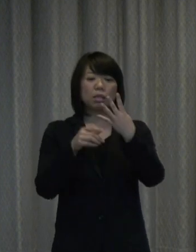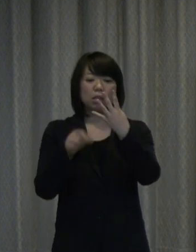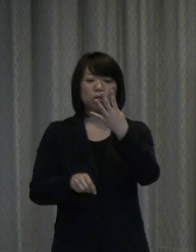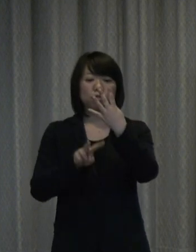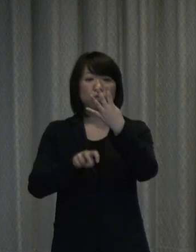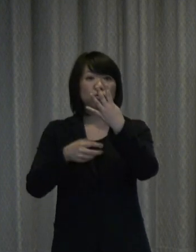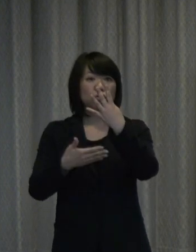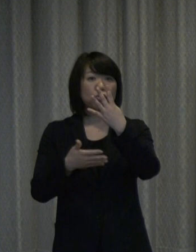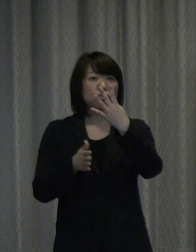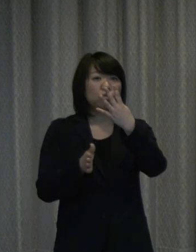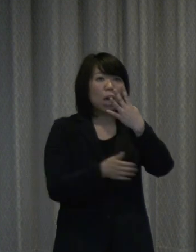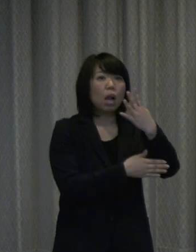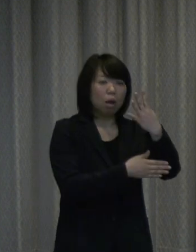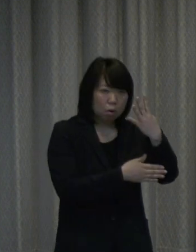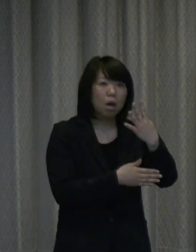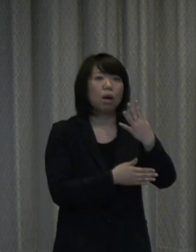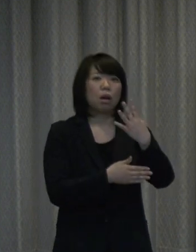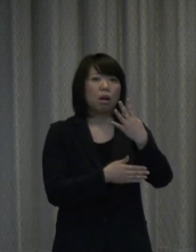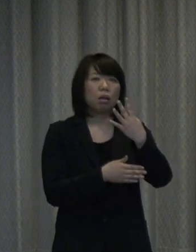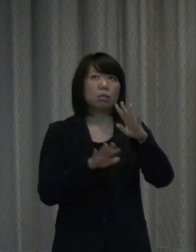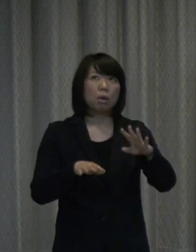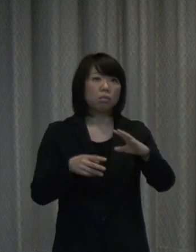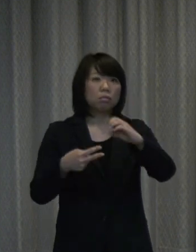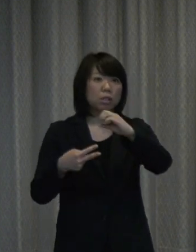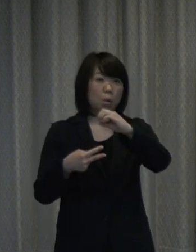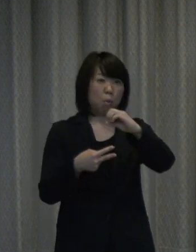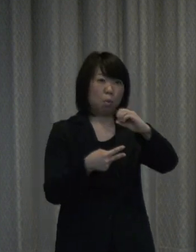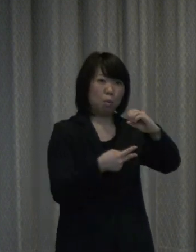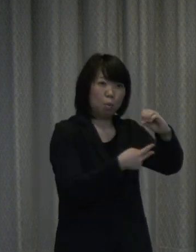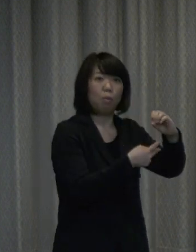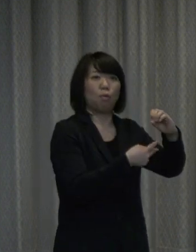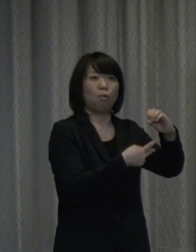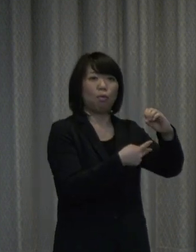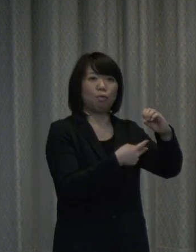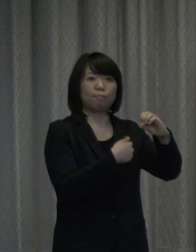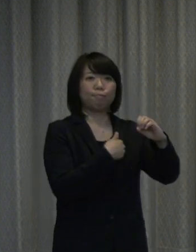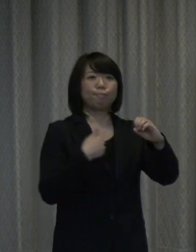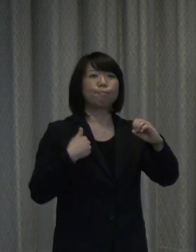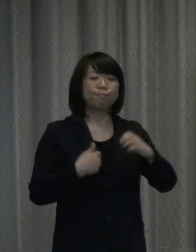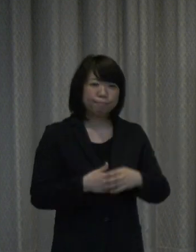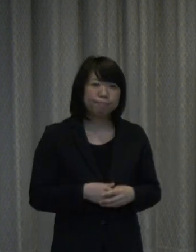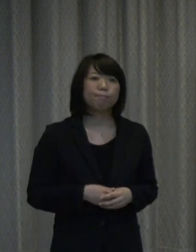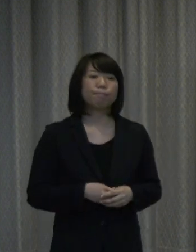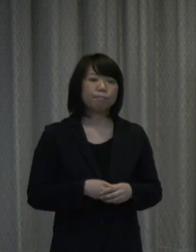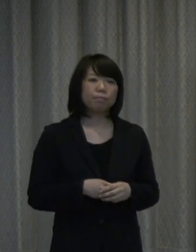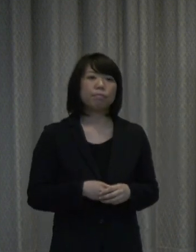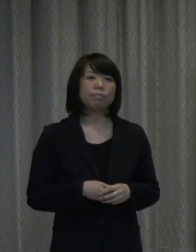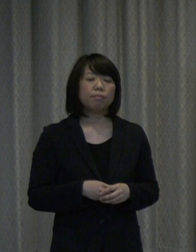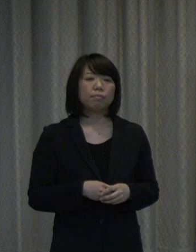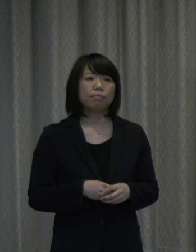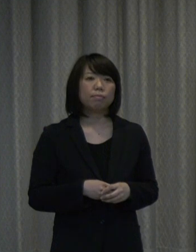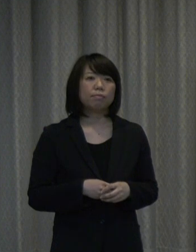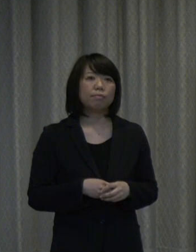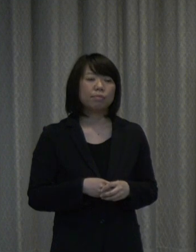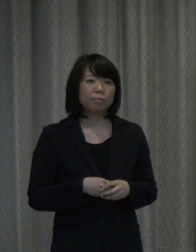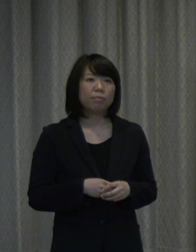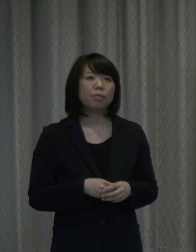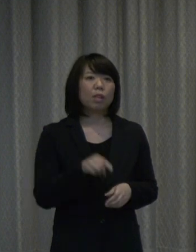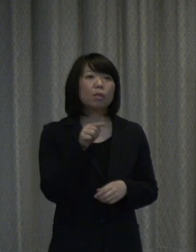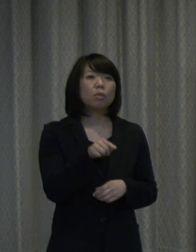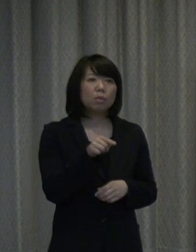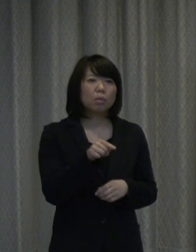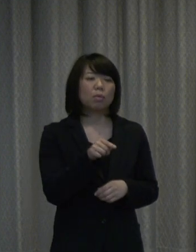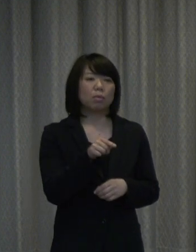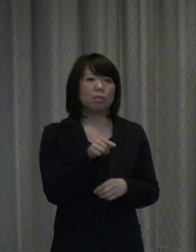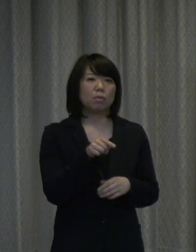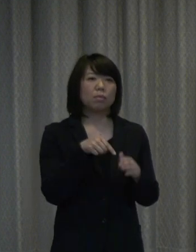降の感染者は今のところ確認をされていないという状況です。これは